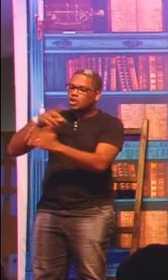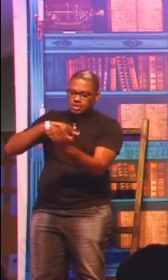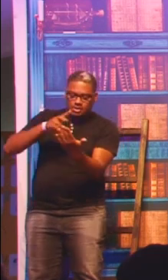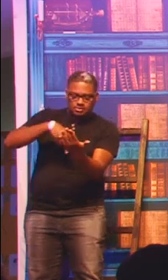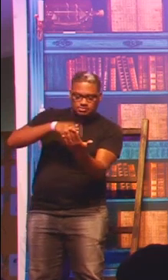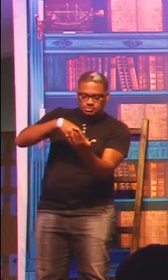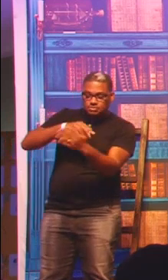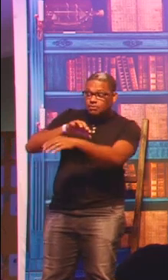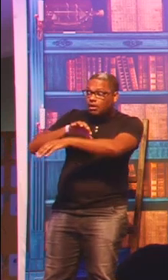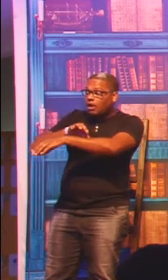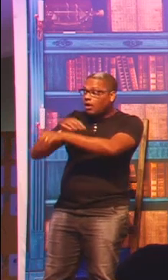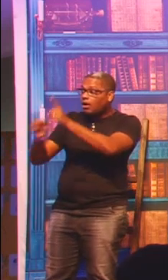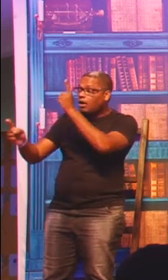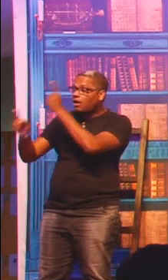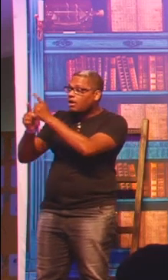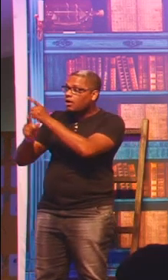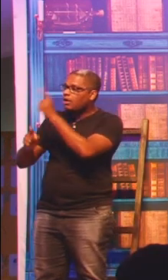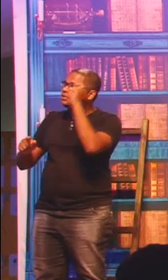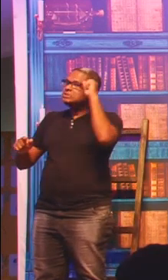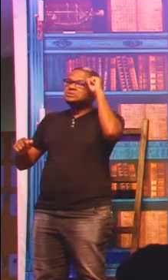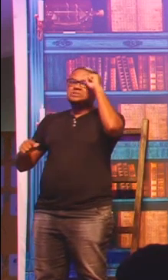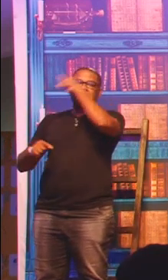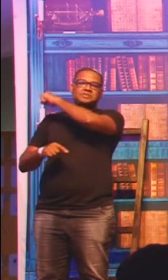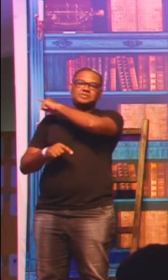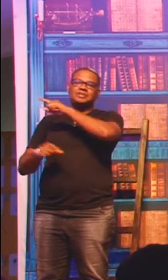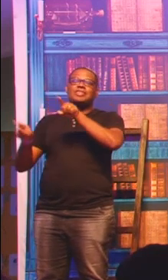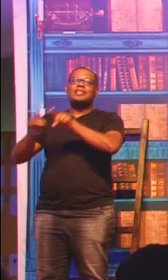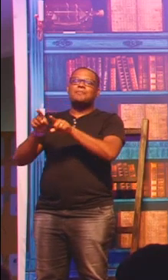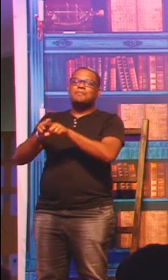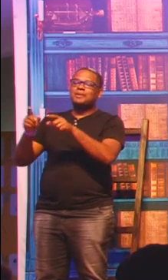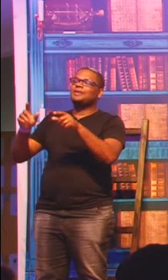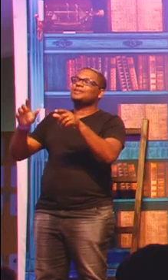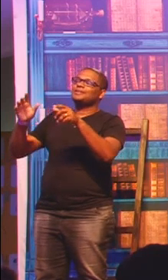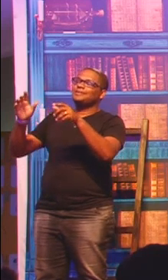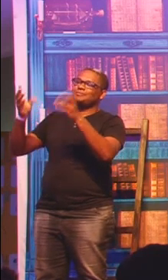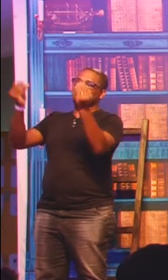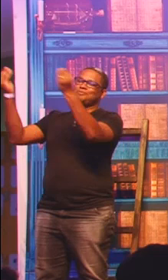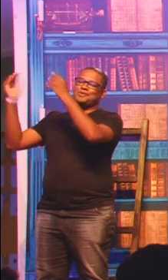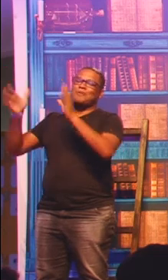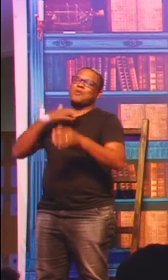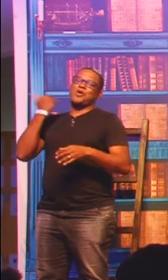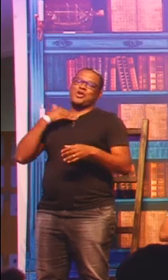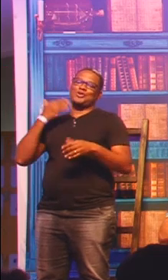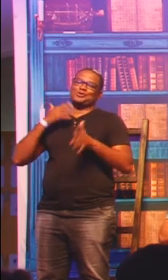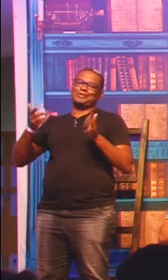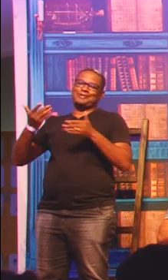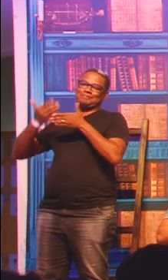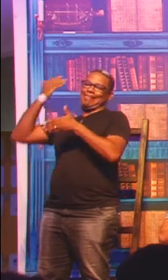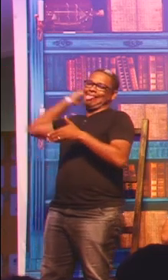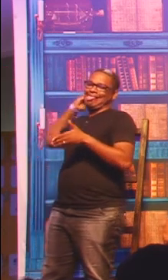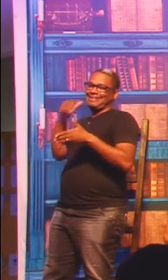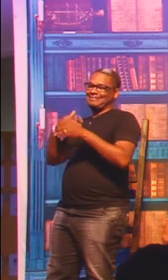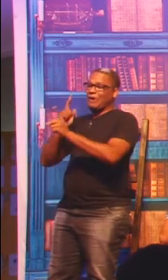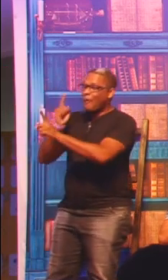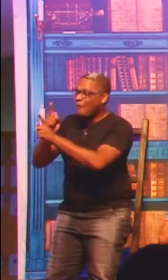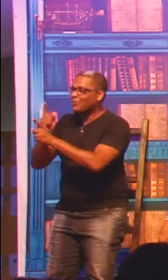mesmo, ter contato com o livro, e a maioria estavam mortos, né? A maioria estavam mortos, porque a gente não tinha esse contato